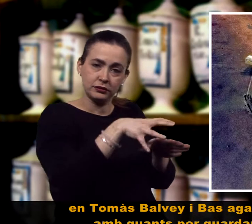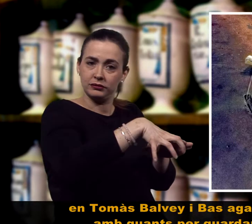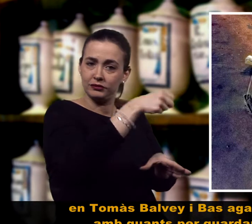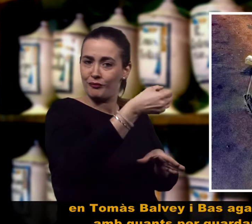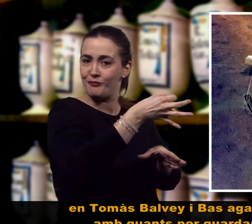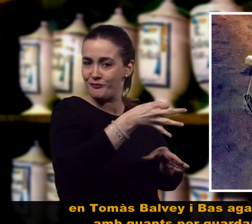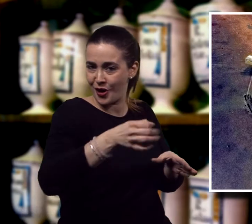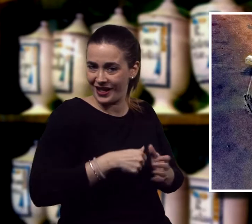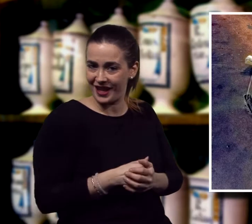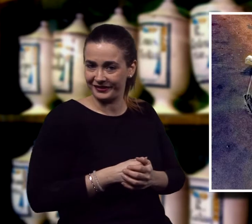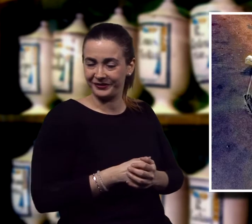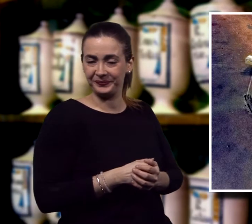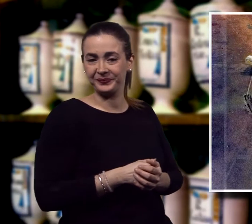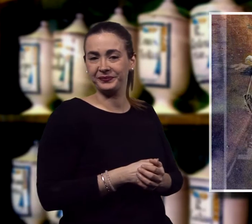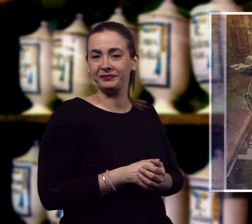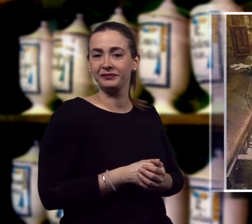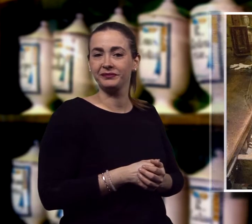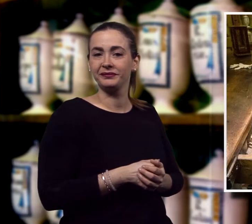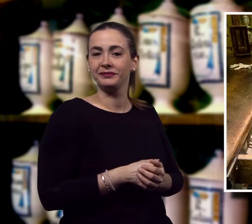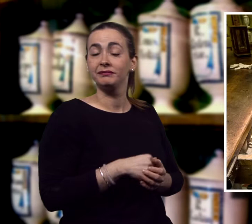guardar-les al calaix.